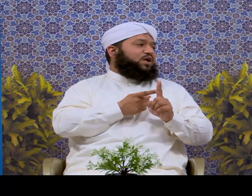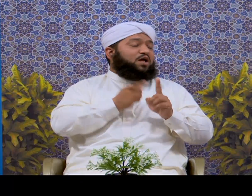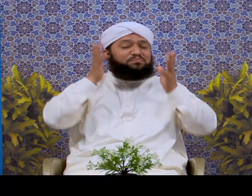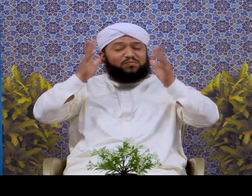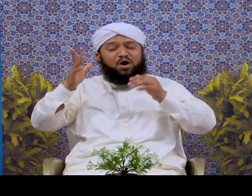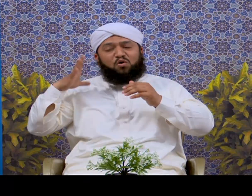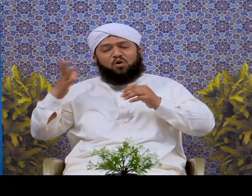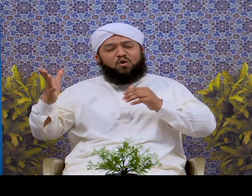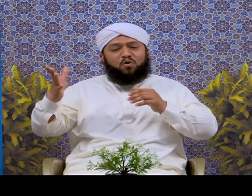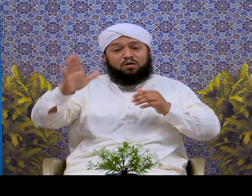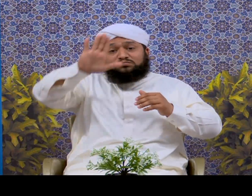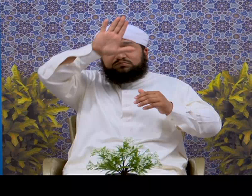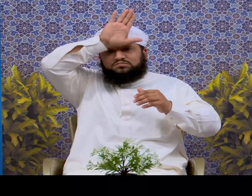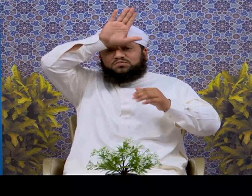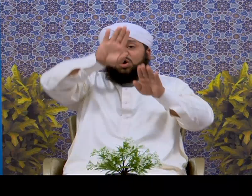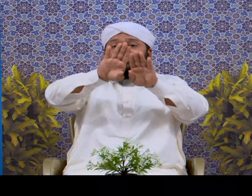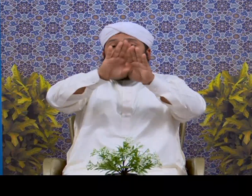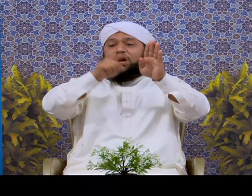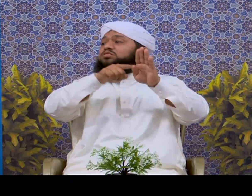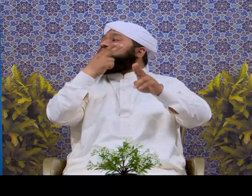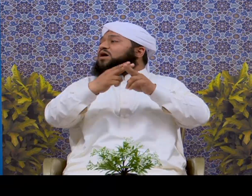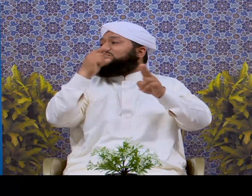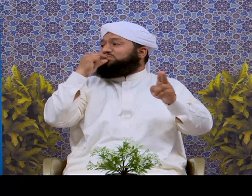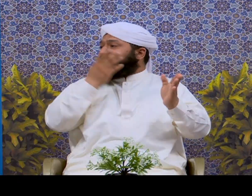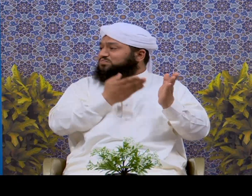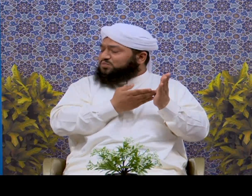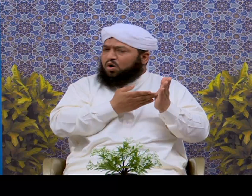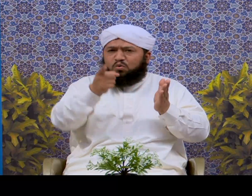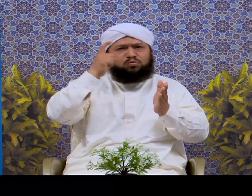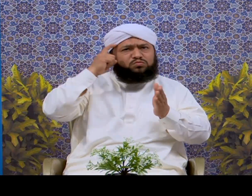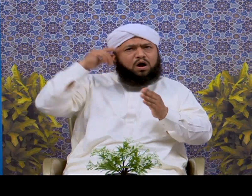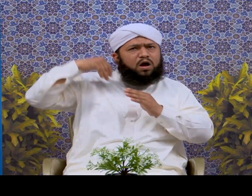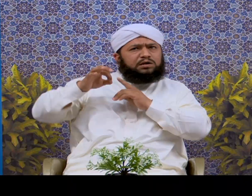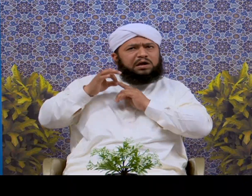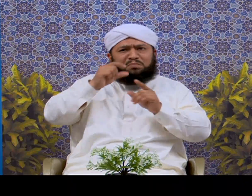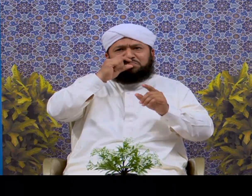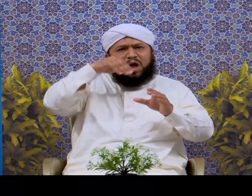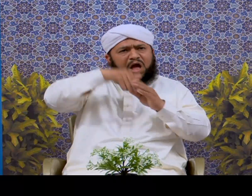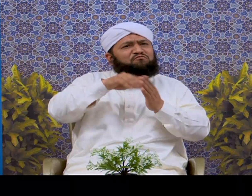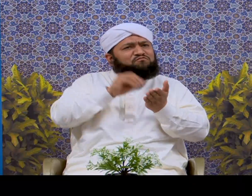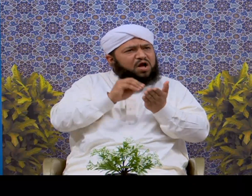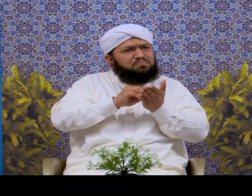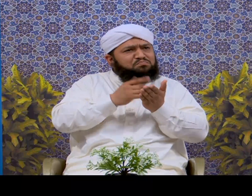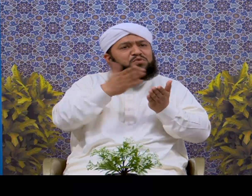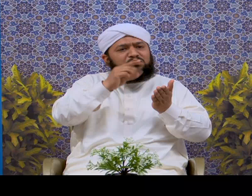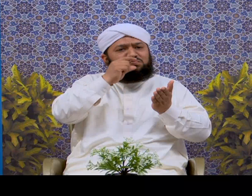کہا گیا؟ یہاں ایک سوال ذہن میں ابھرتا ہے، وہ یہ کہ آخر روزے میں ایسی کیا خاصیت ہے کہ نبیوں کے